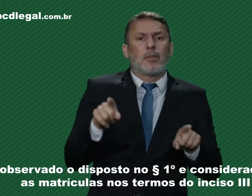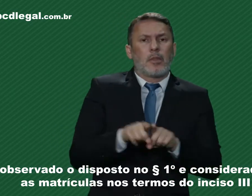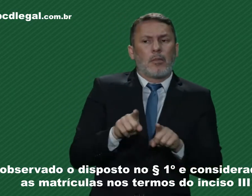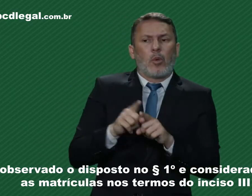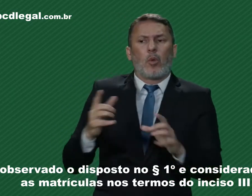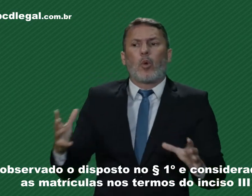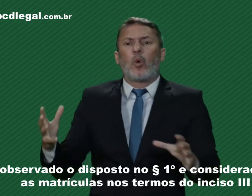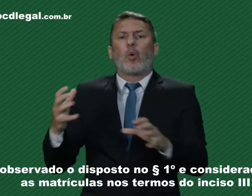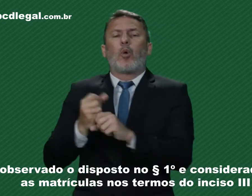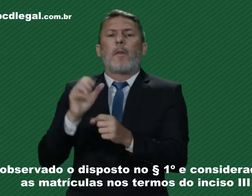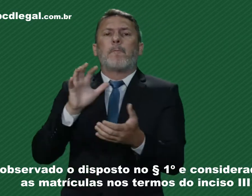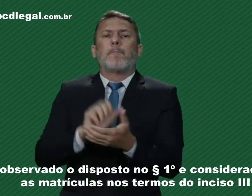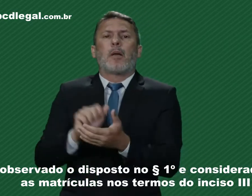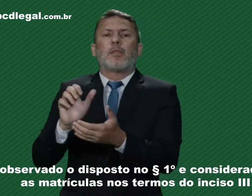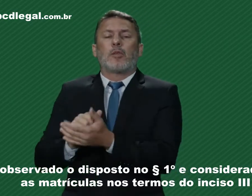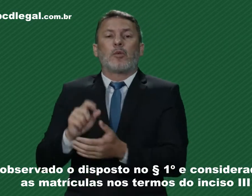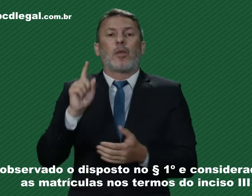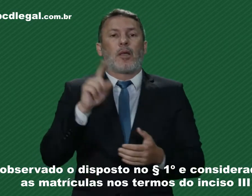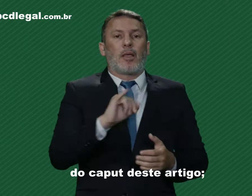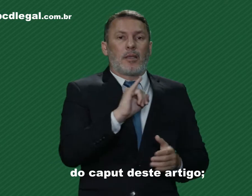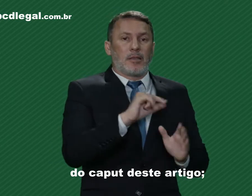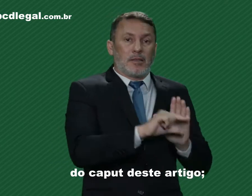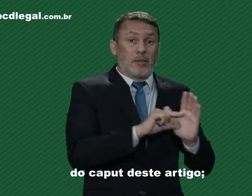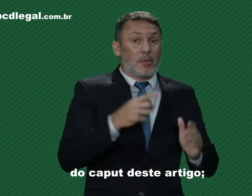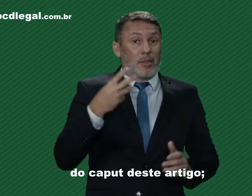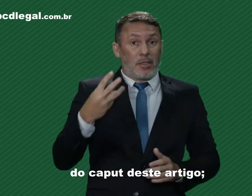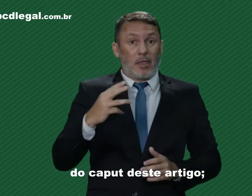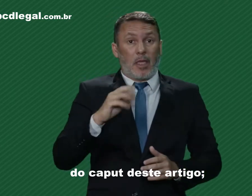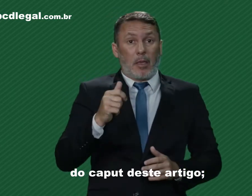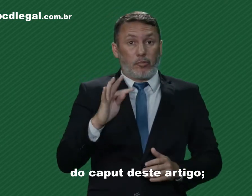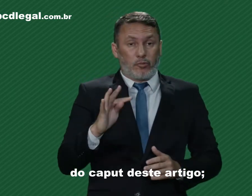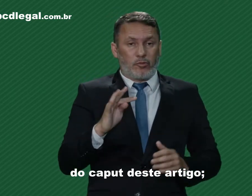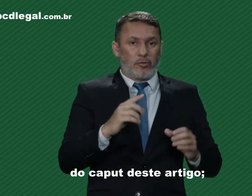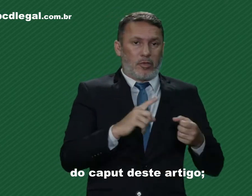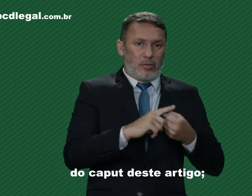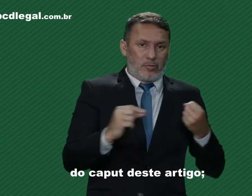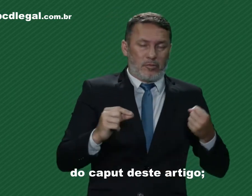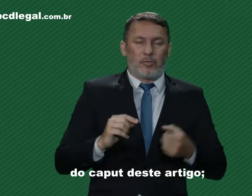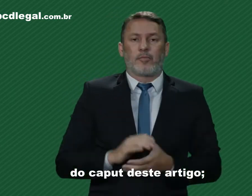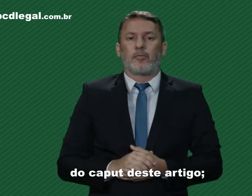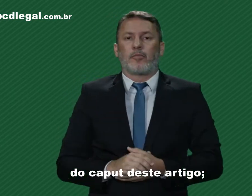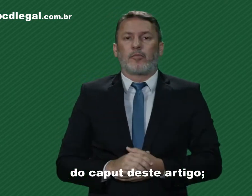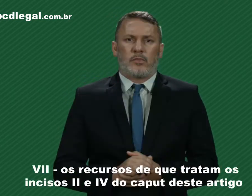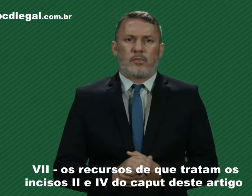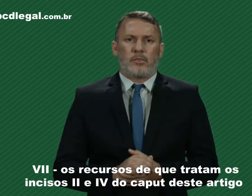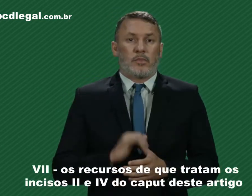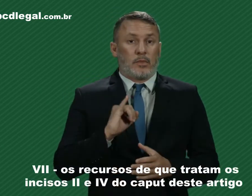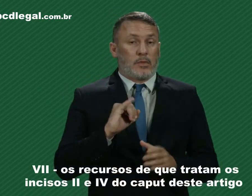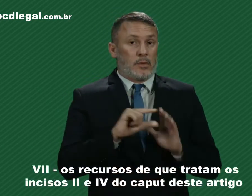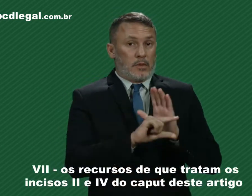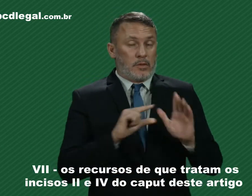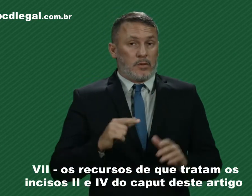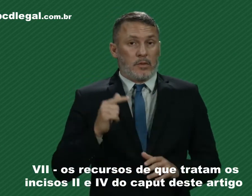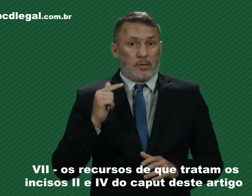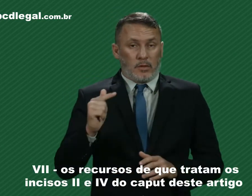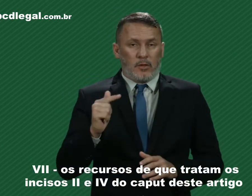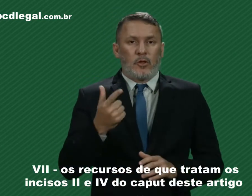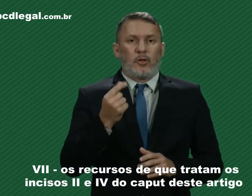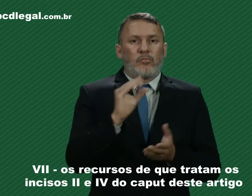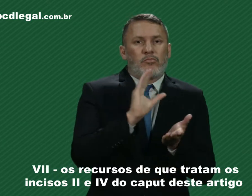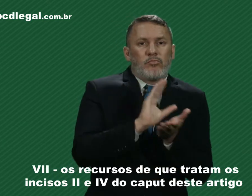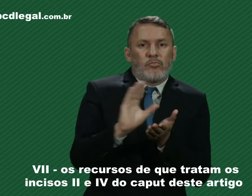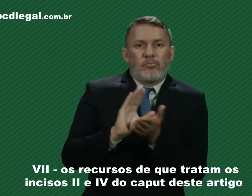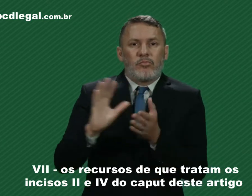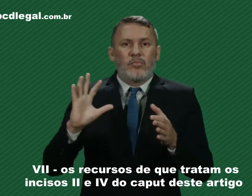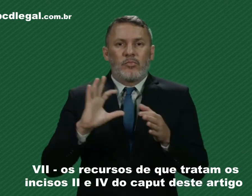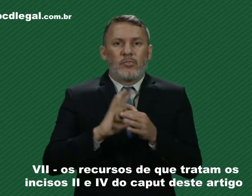as matrículas nos termos do inciso 3 do caput deste artigo. Inciso 7. Os